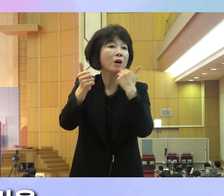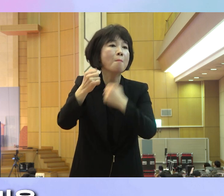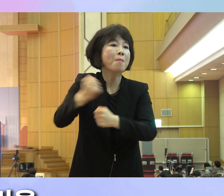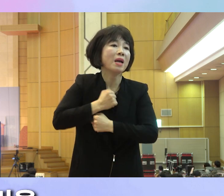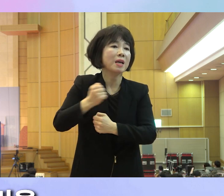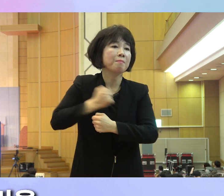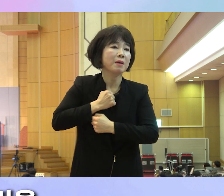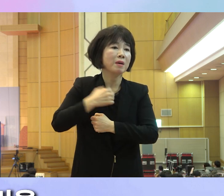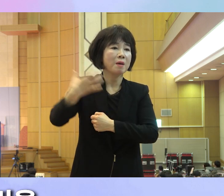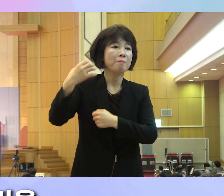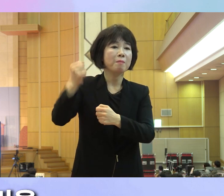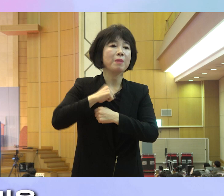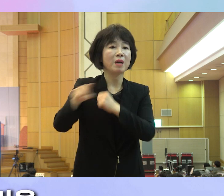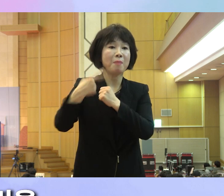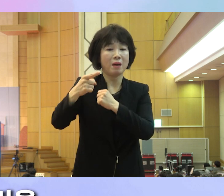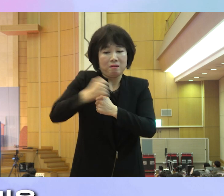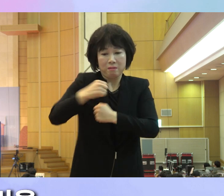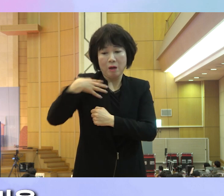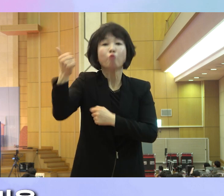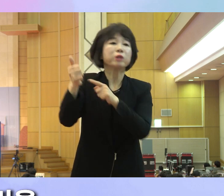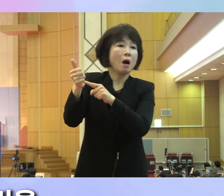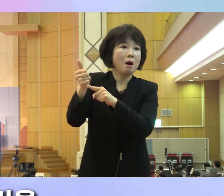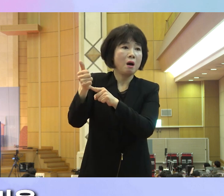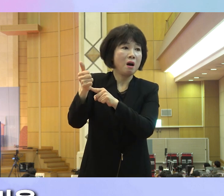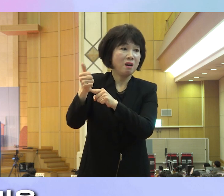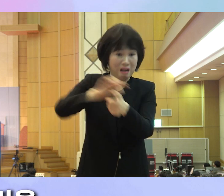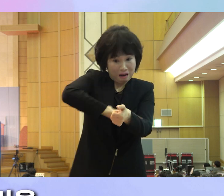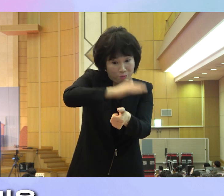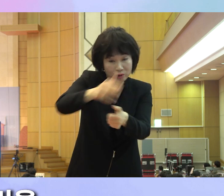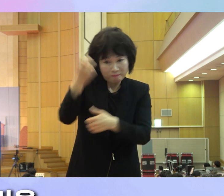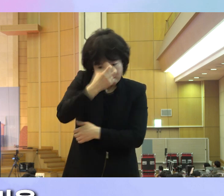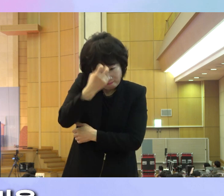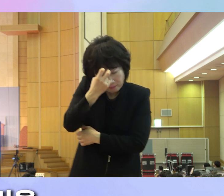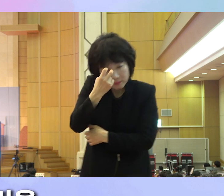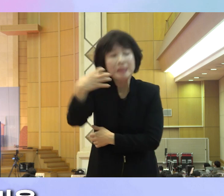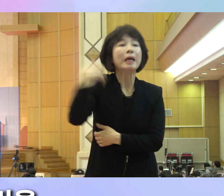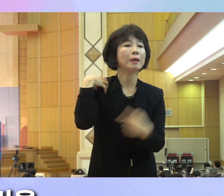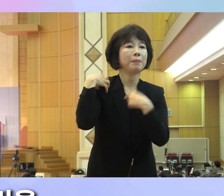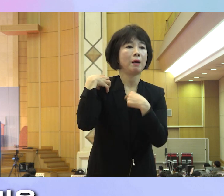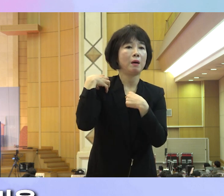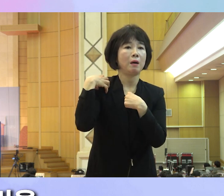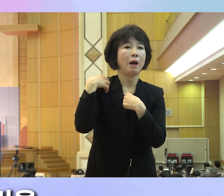100명을 거느리는 군사